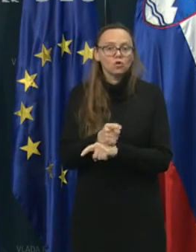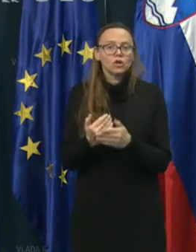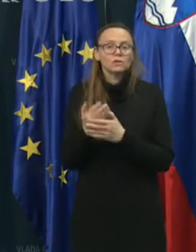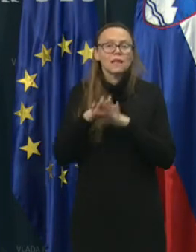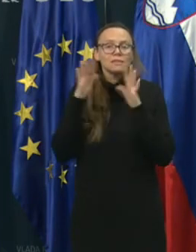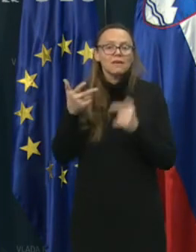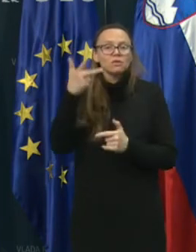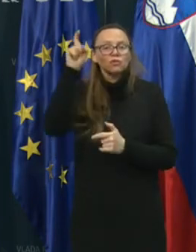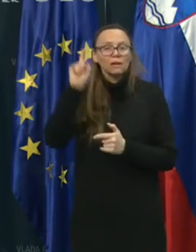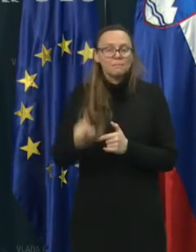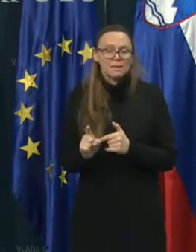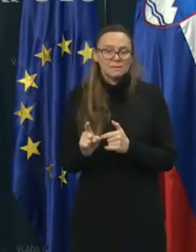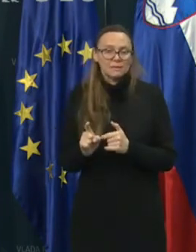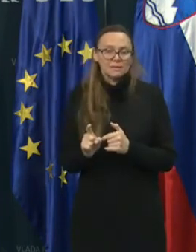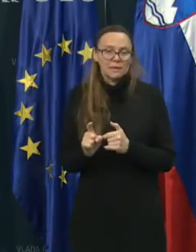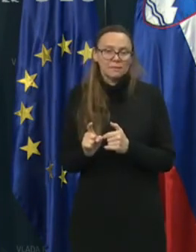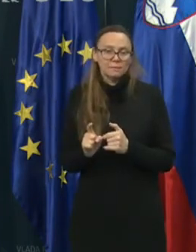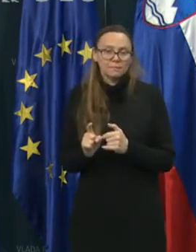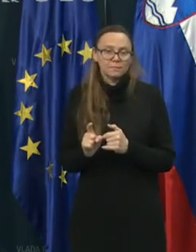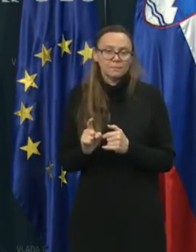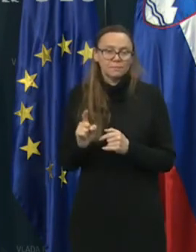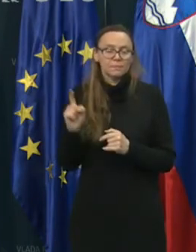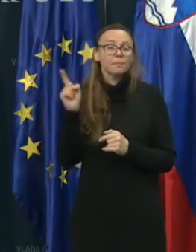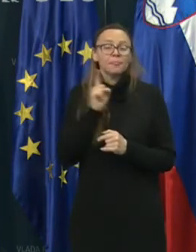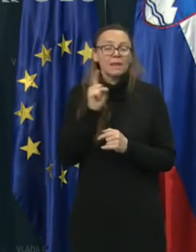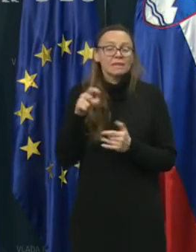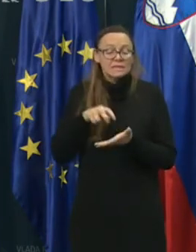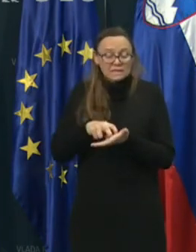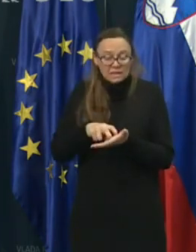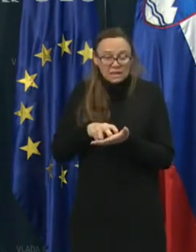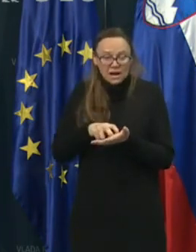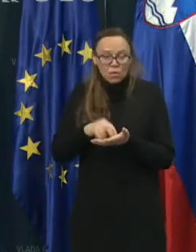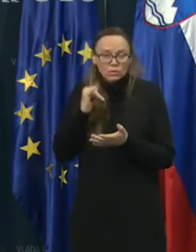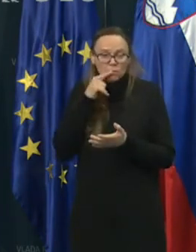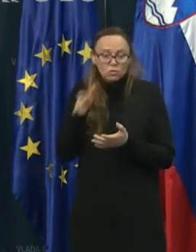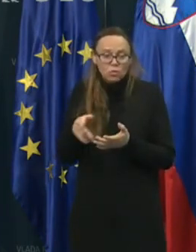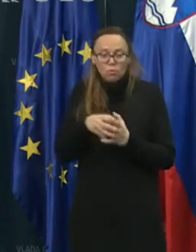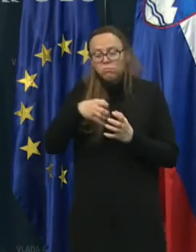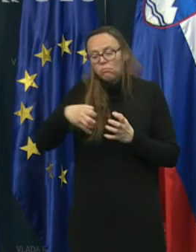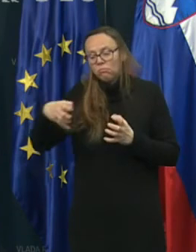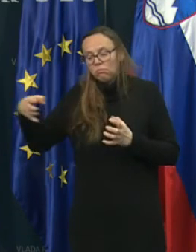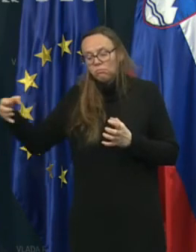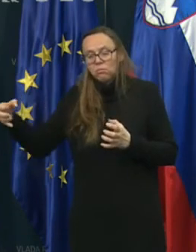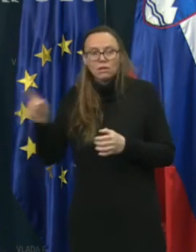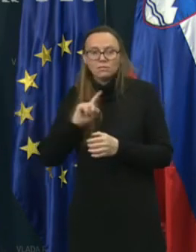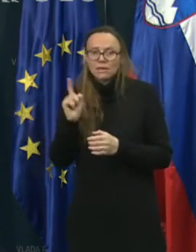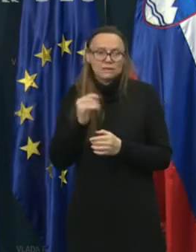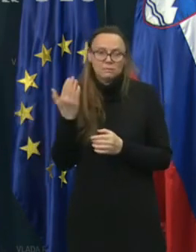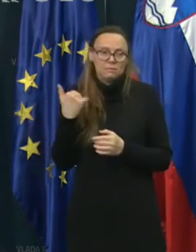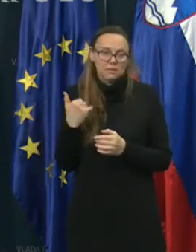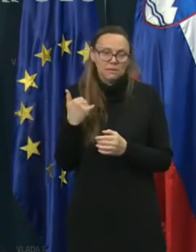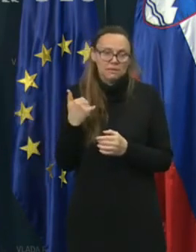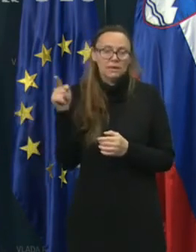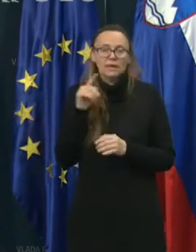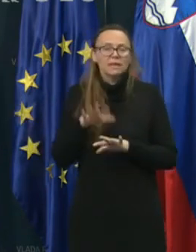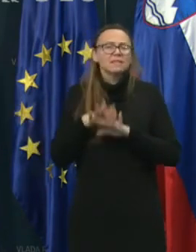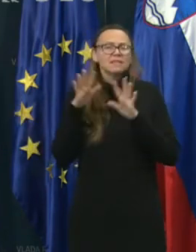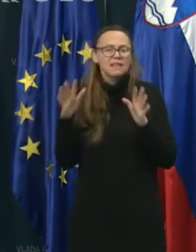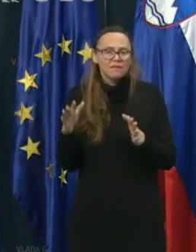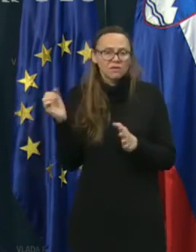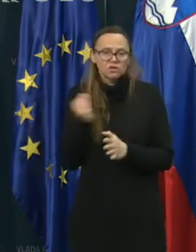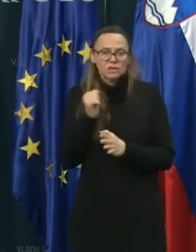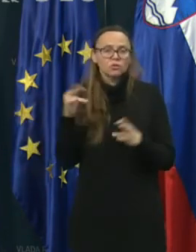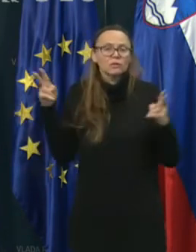največ 3 mesece. Ne? In strahu, da bo to trajalo neskončno dolgo, ne sme biti in največ za to,